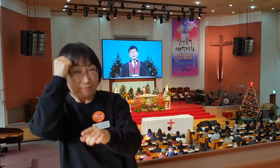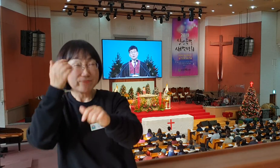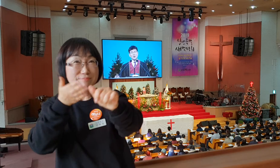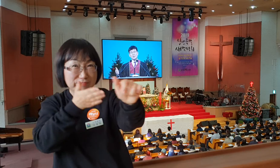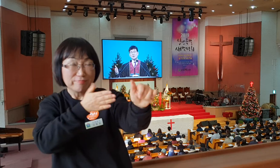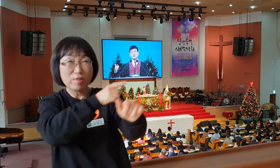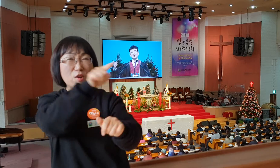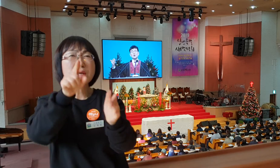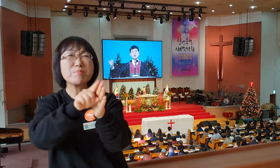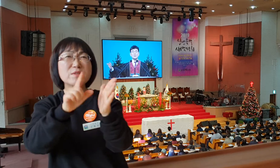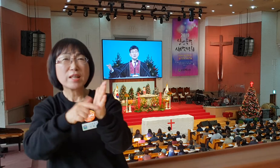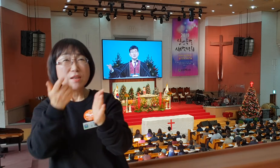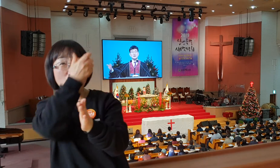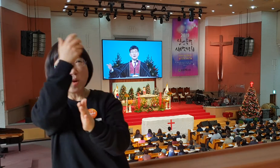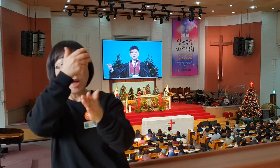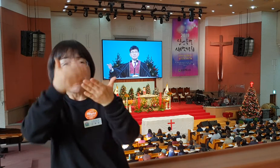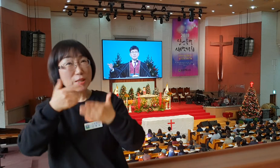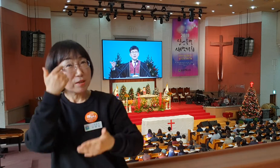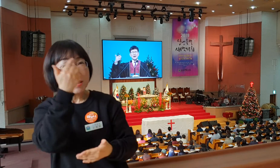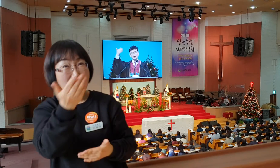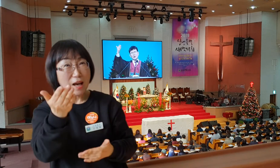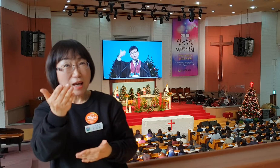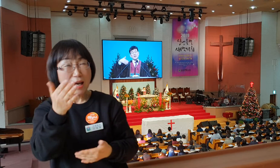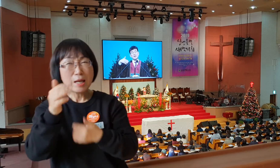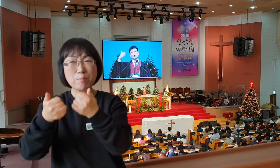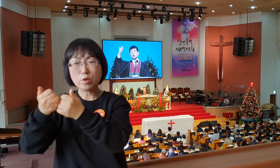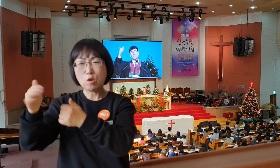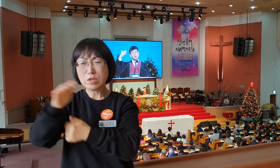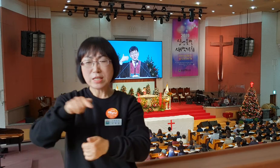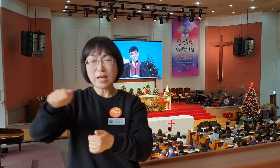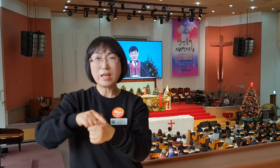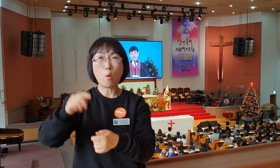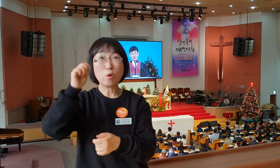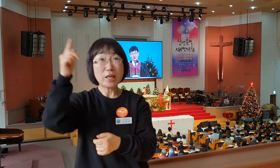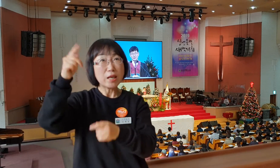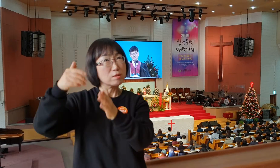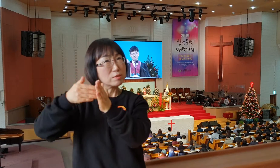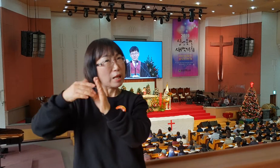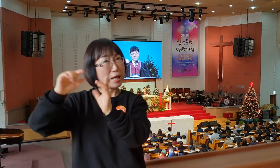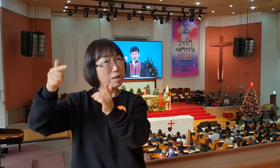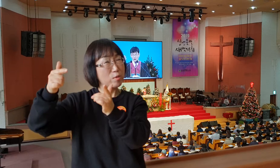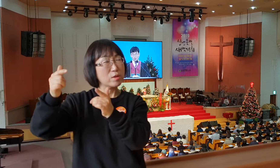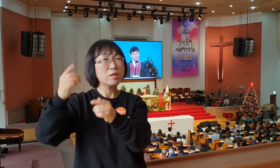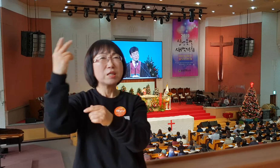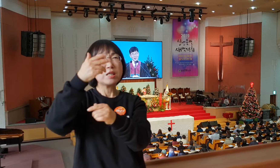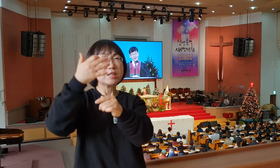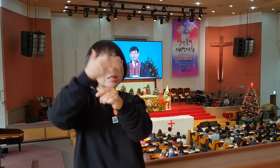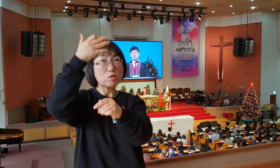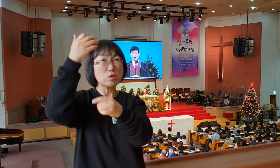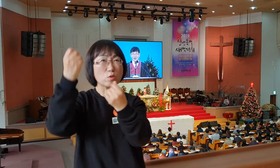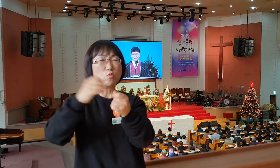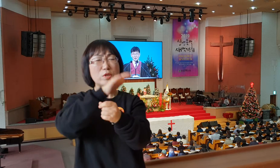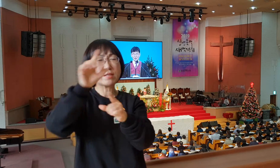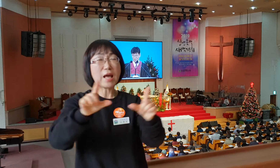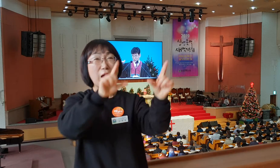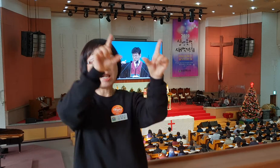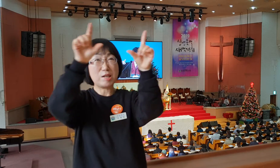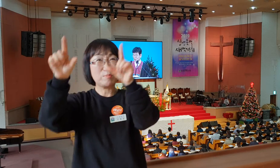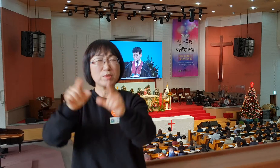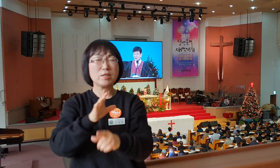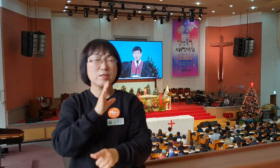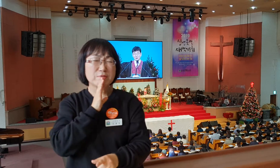너희가 믿을 때 성령을 받았느냐 하나님과 우리 삶의 오케이로 끝나지 않을 거예요 2019년뿐만 아니라 우리의 삶은요